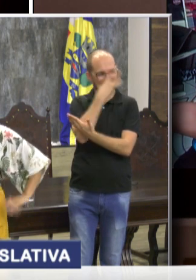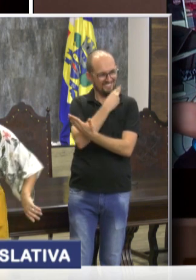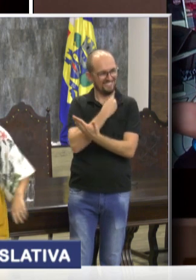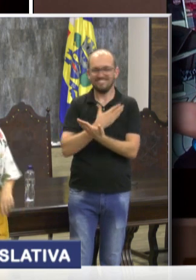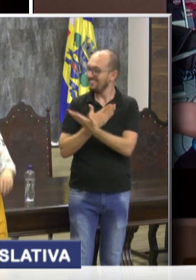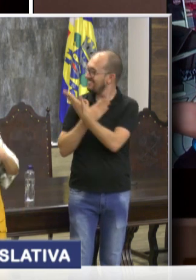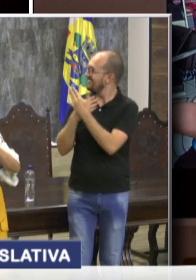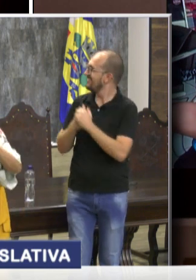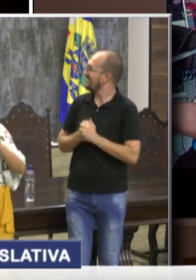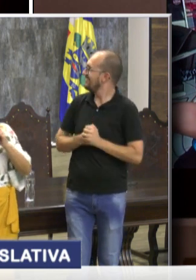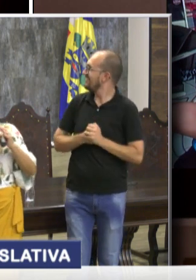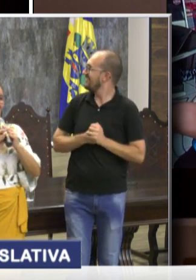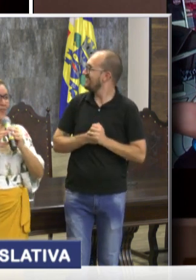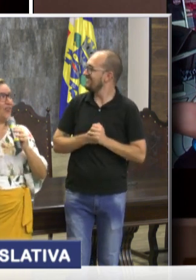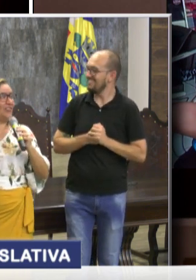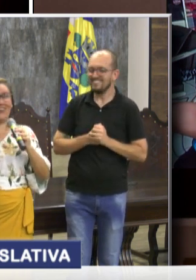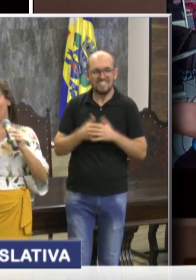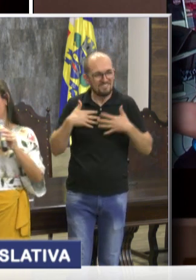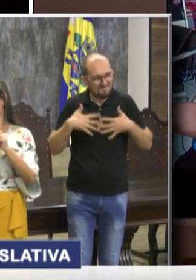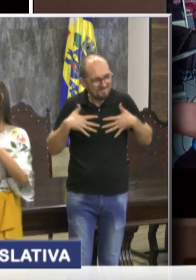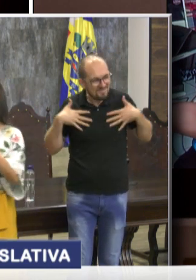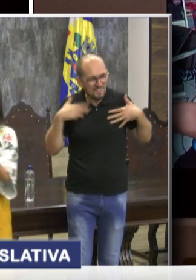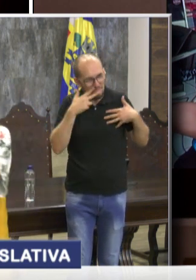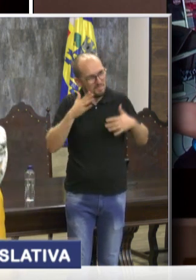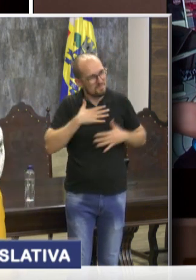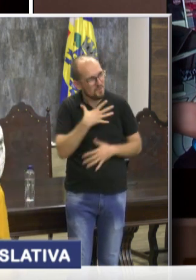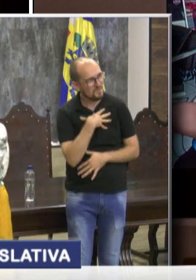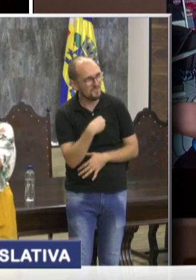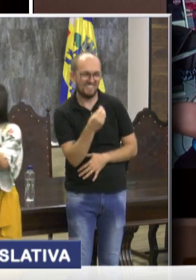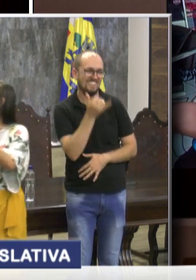orgulho. A gente sente que ele é um pouco nosso, né?